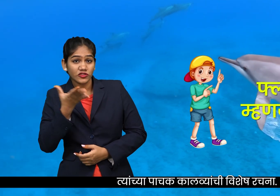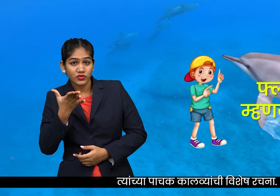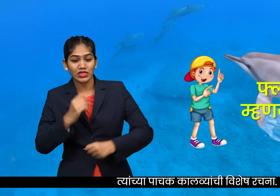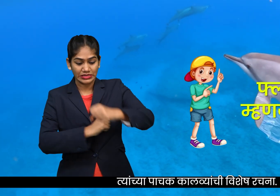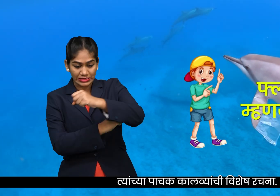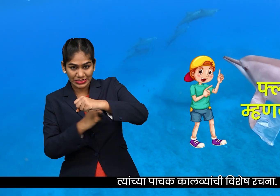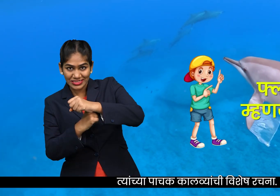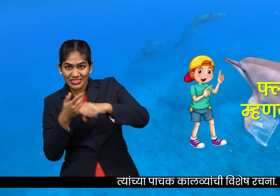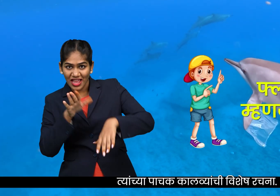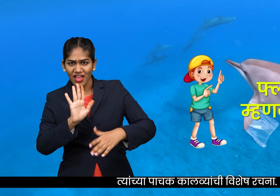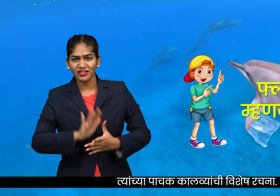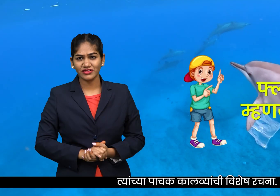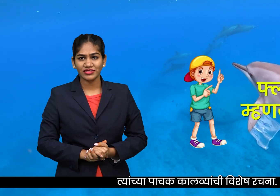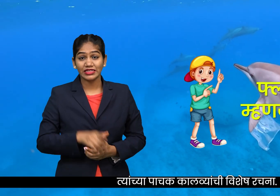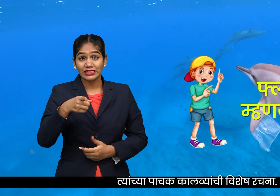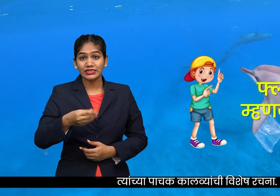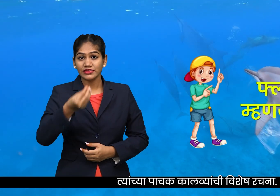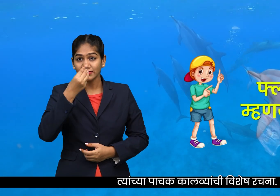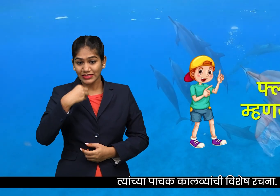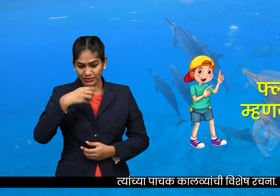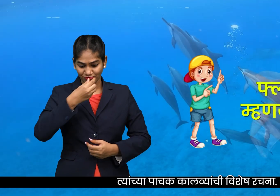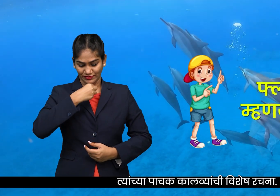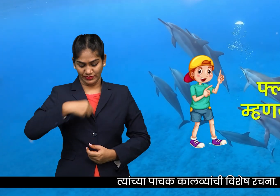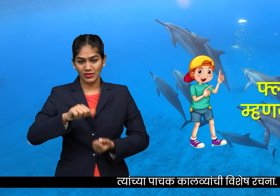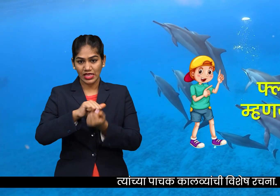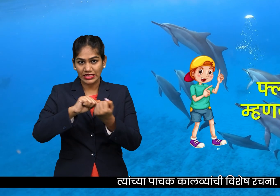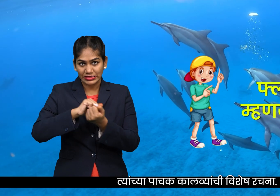त्यांच्या पाचक कालव्यांची विशेष रचना,